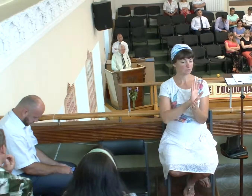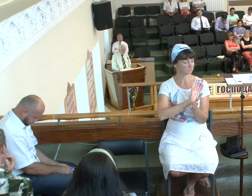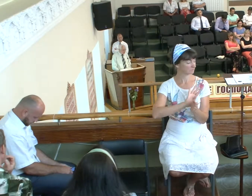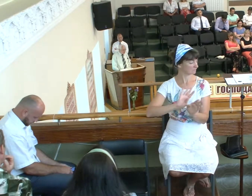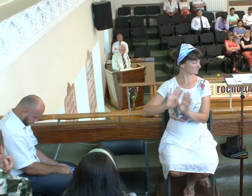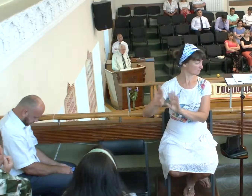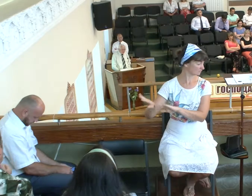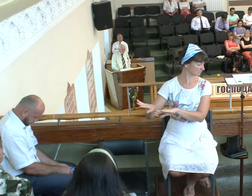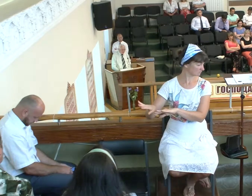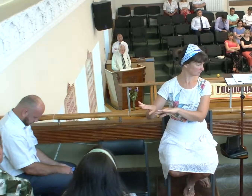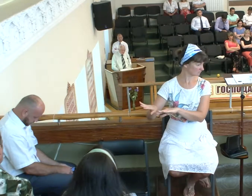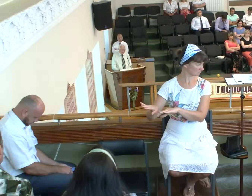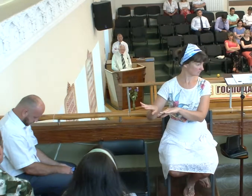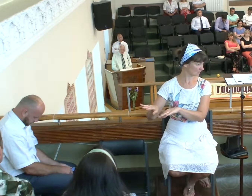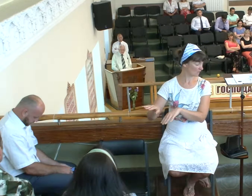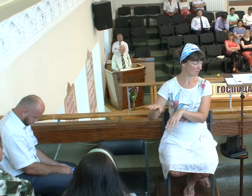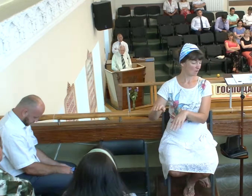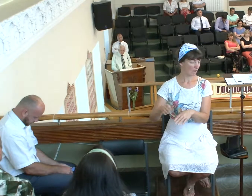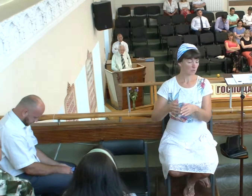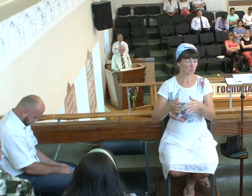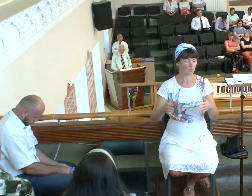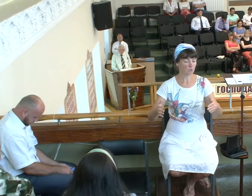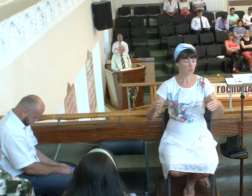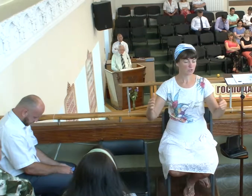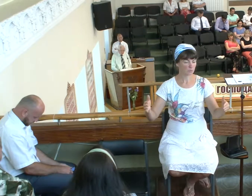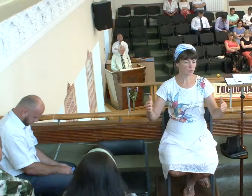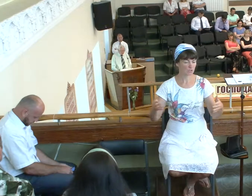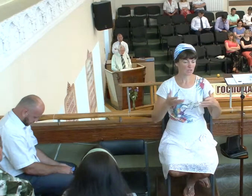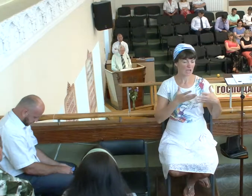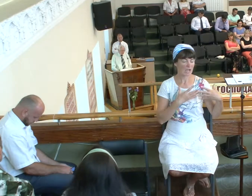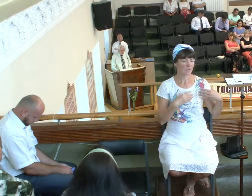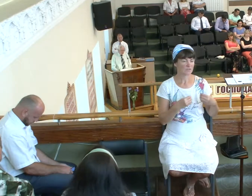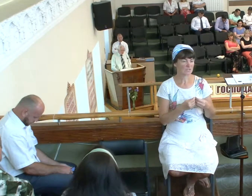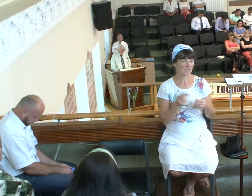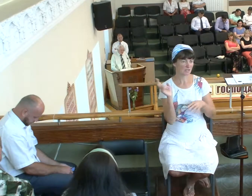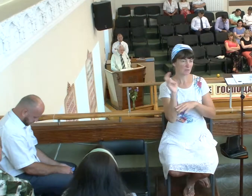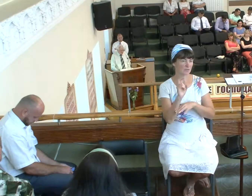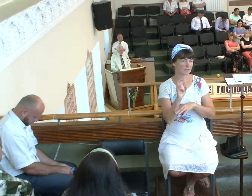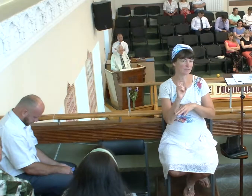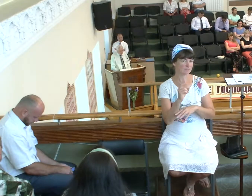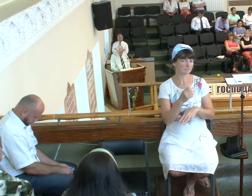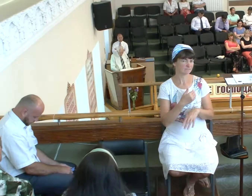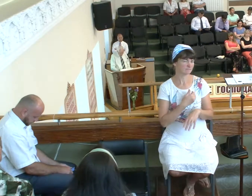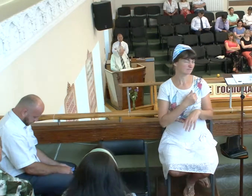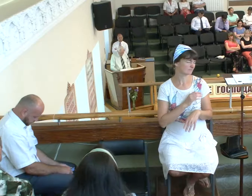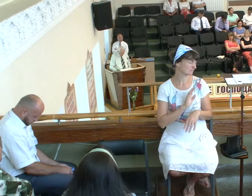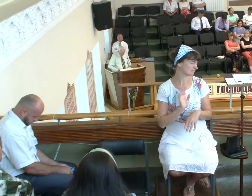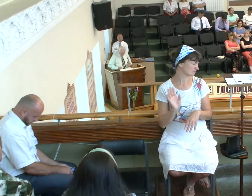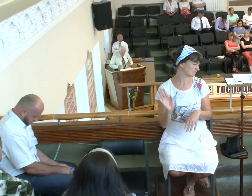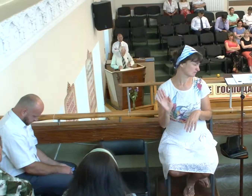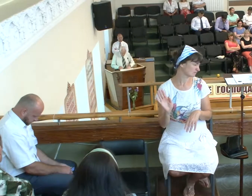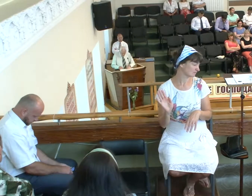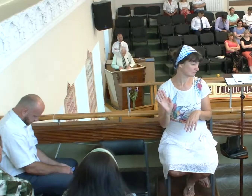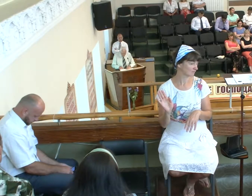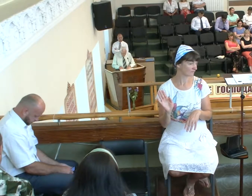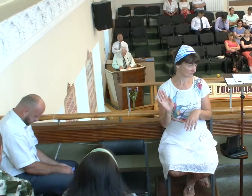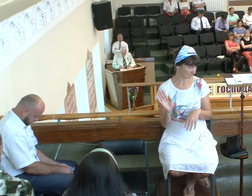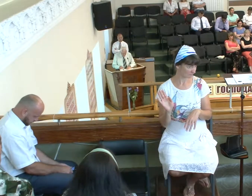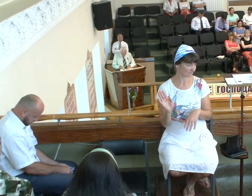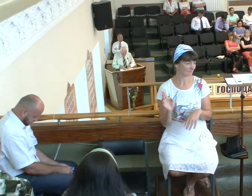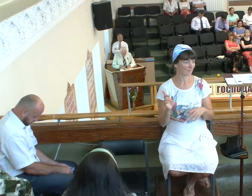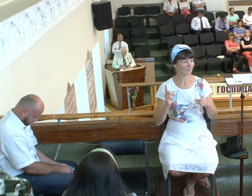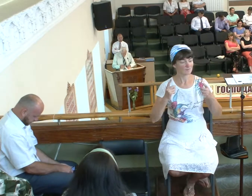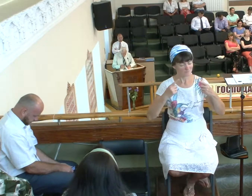И постепенно остывает, охладевает и отпадает. И есть у нас в списках раньше было